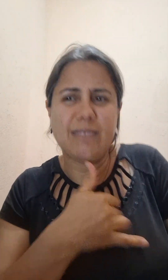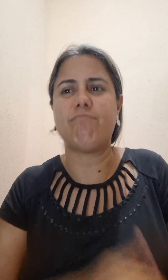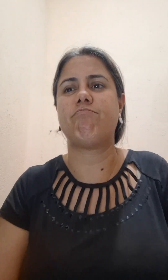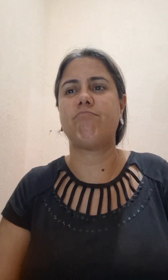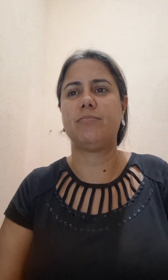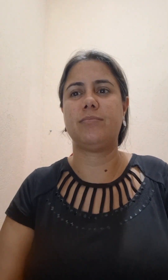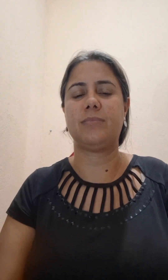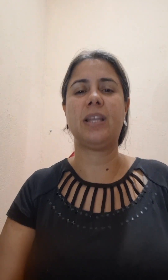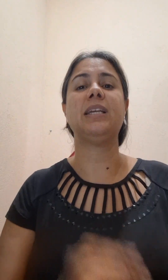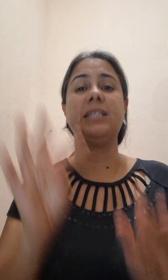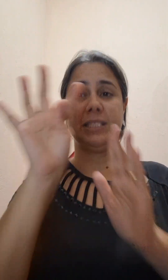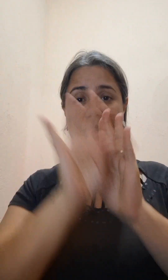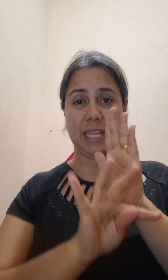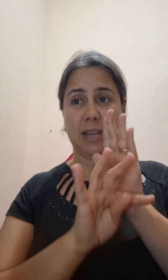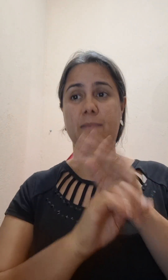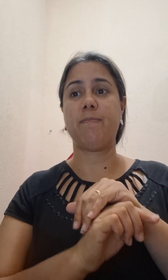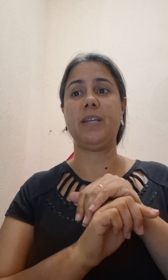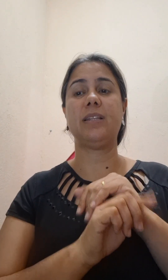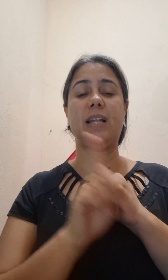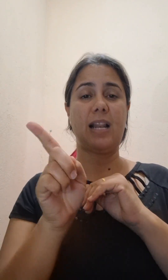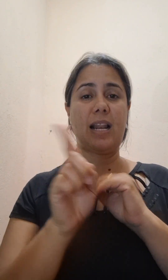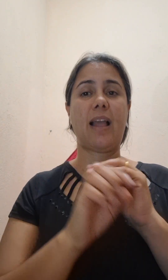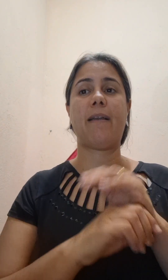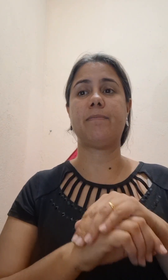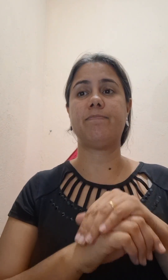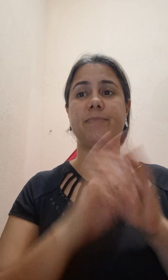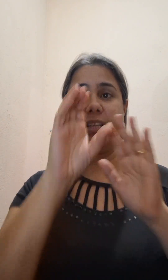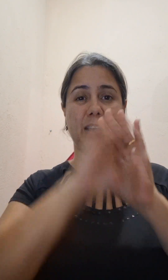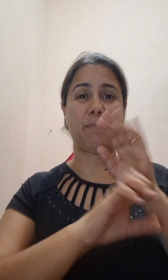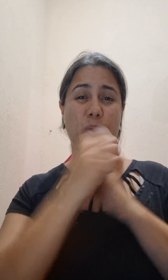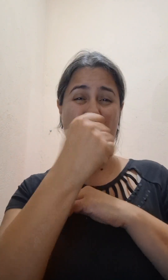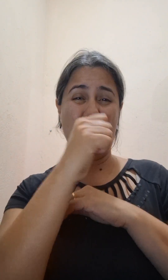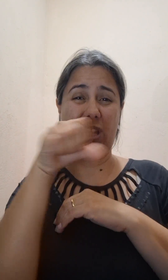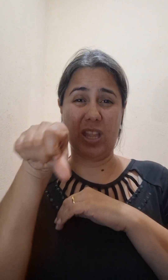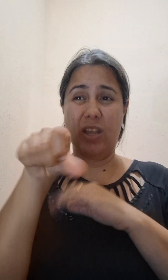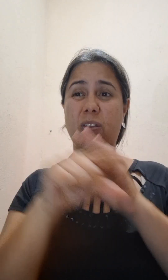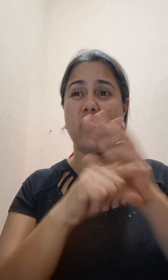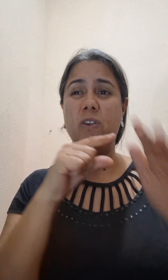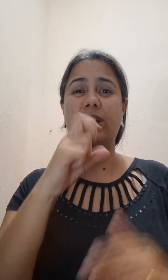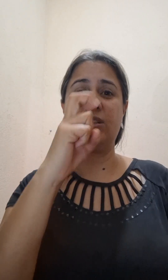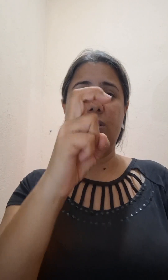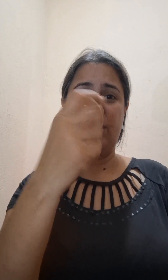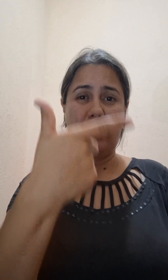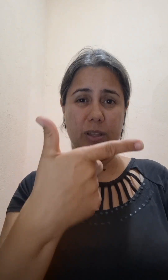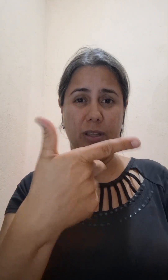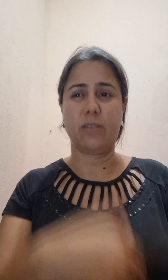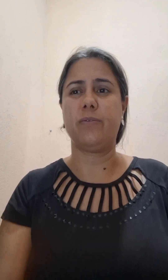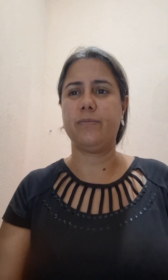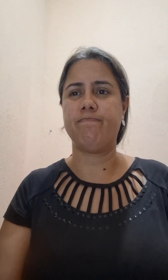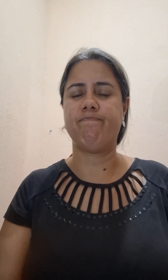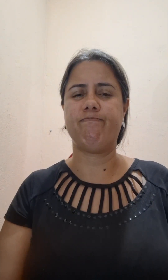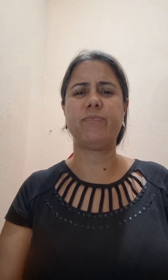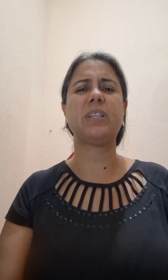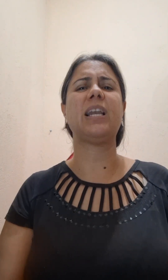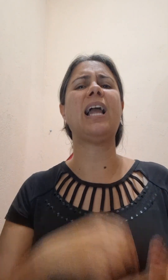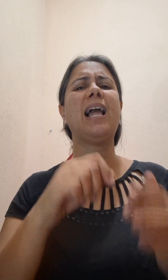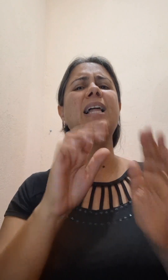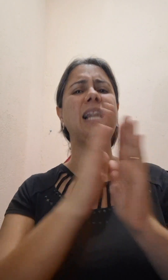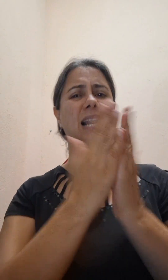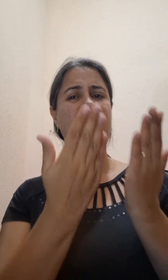escreviam? Saudades do templo e um lamento profundo. E ele termina, né, esse texto termina lá